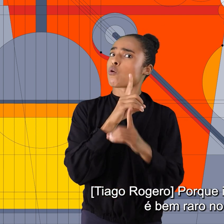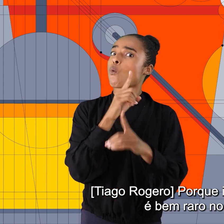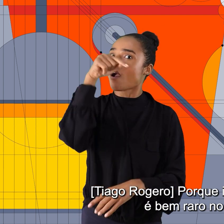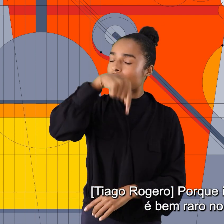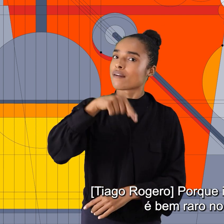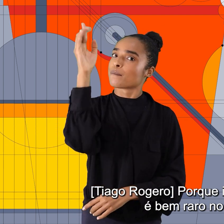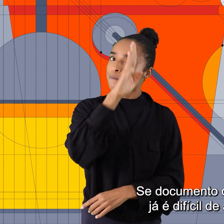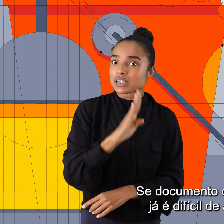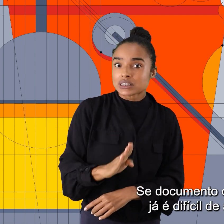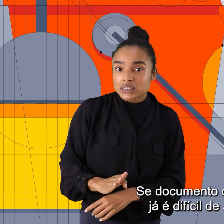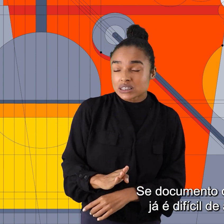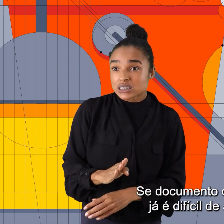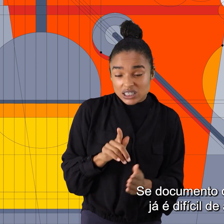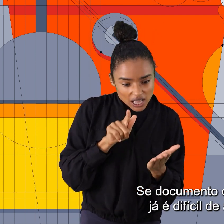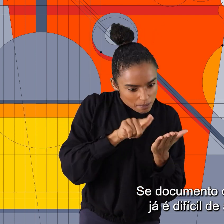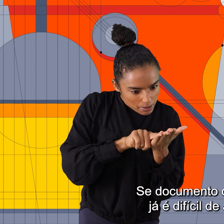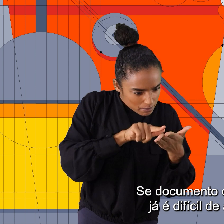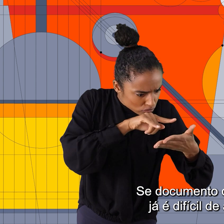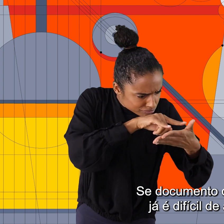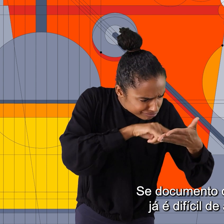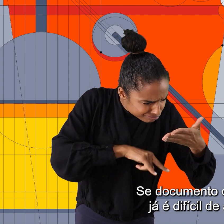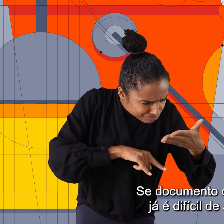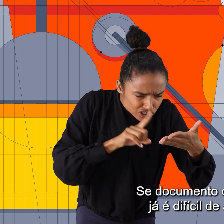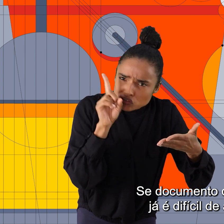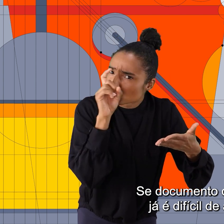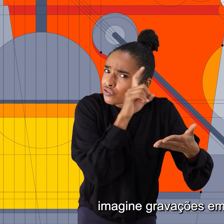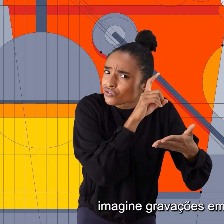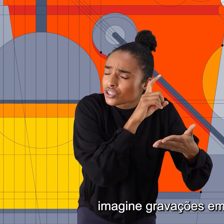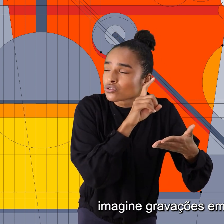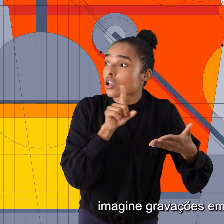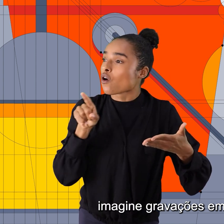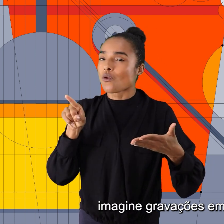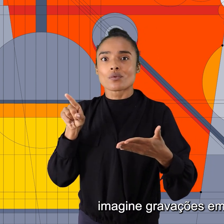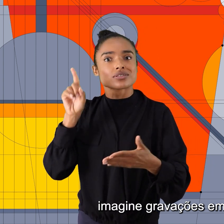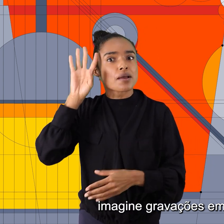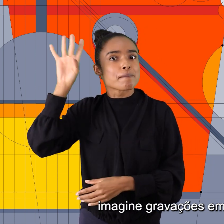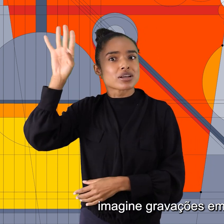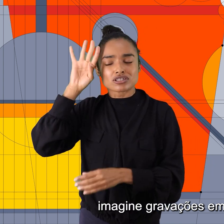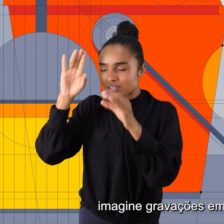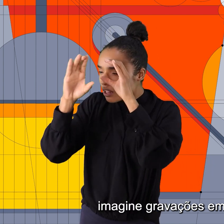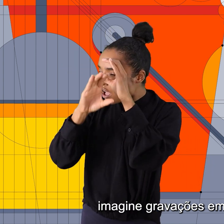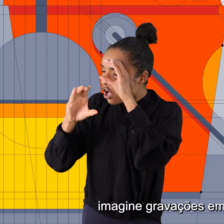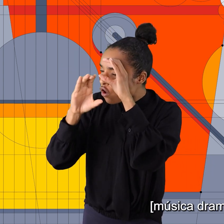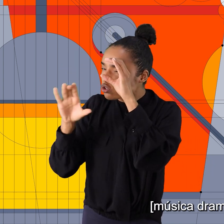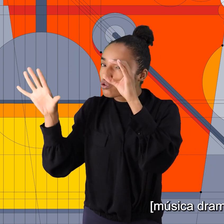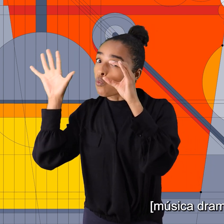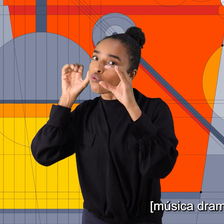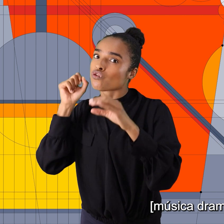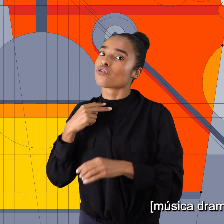raro no Brasil. Se documento de papel já é difícil de achar, imagine gravações em áudio e